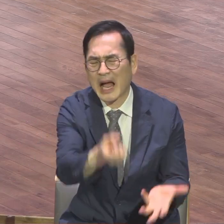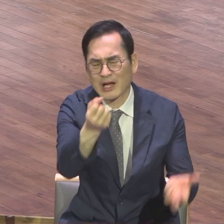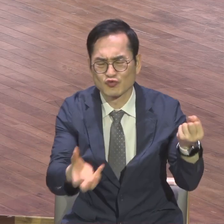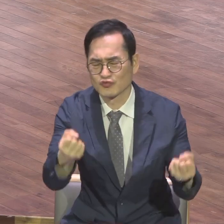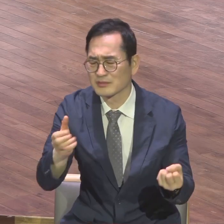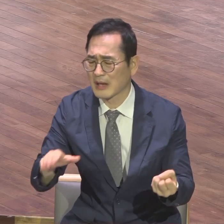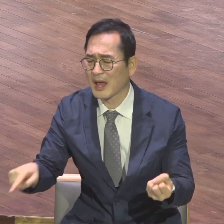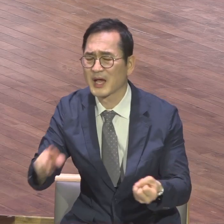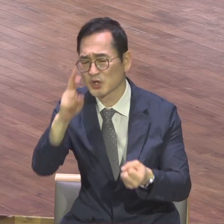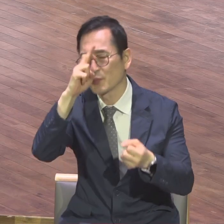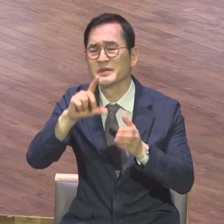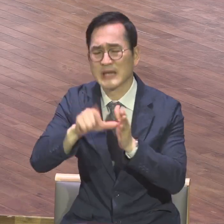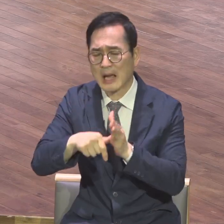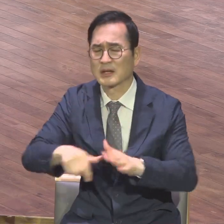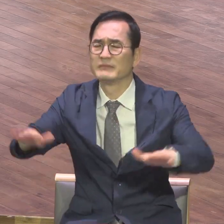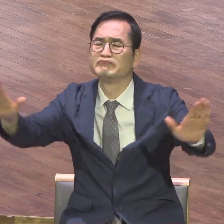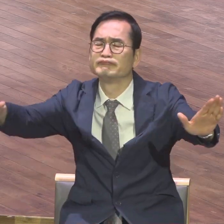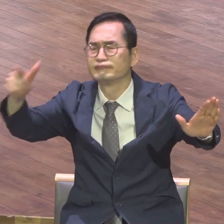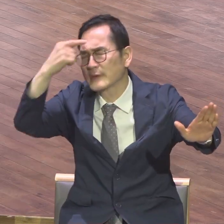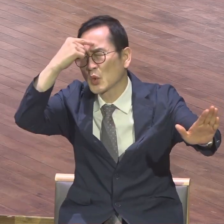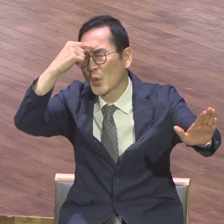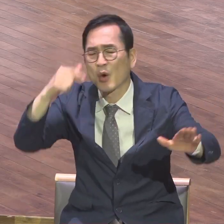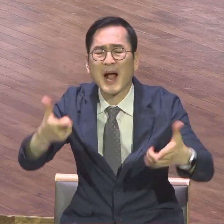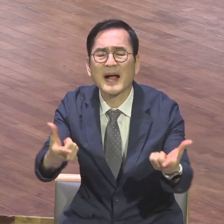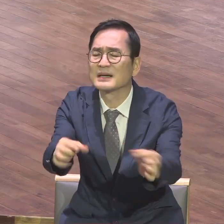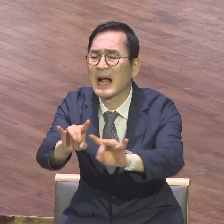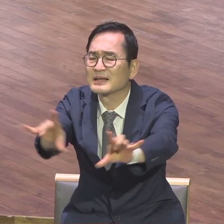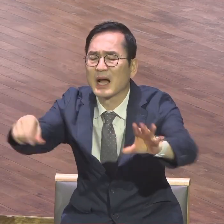예수님이 식사 기도하고 먹은 거야.